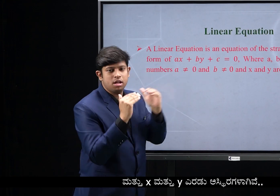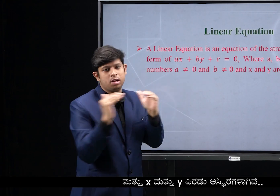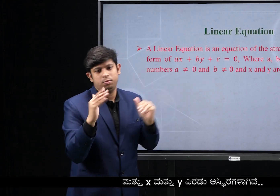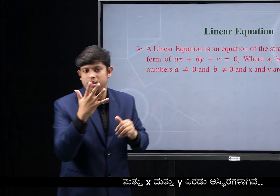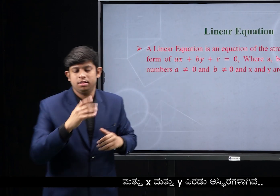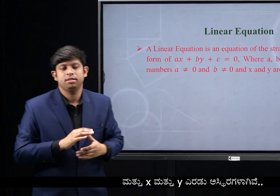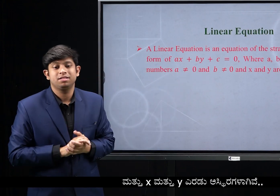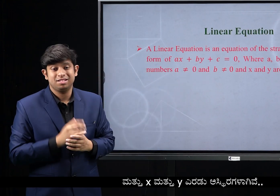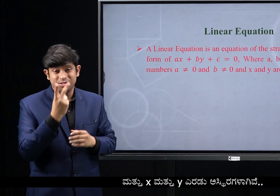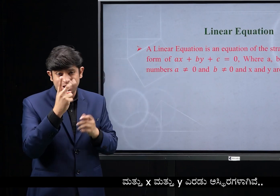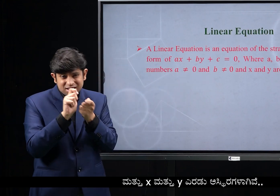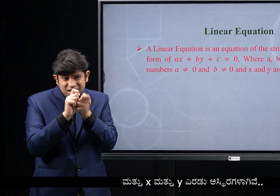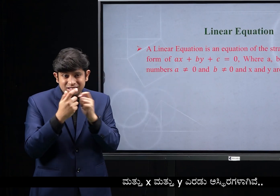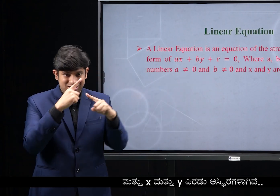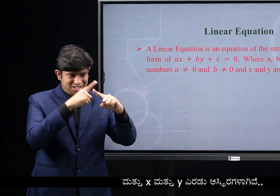ಮತ್ತು y 2 ಅಸ್ಥಿರಗಳಾಗಿವೆ.